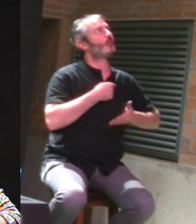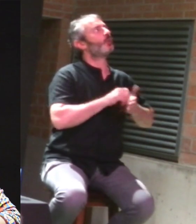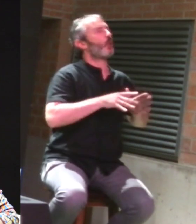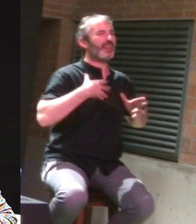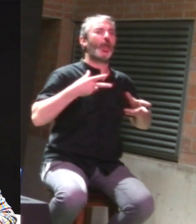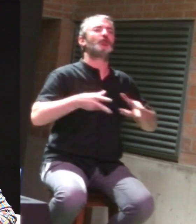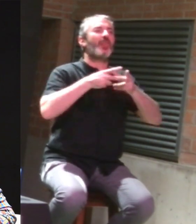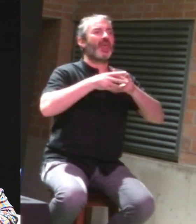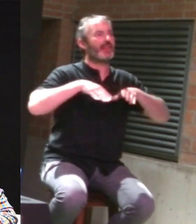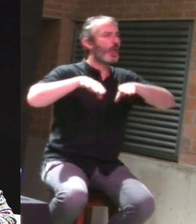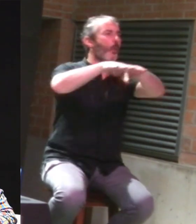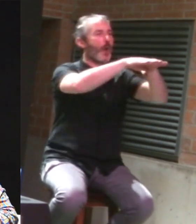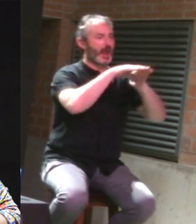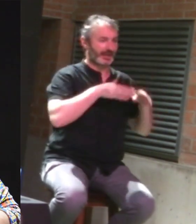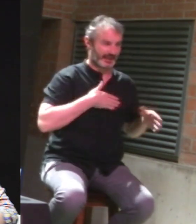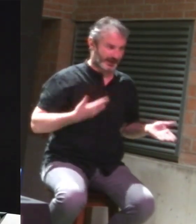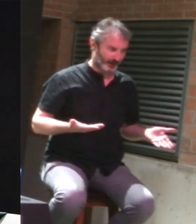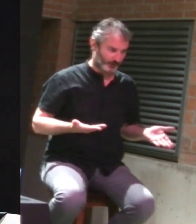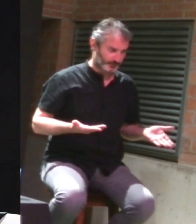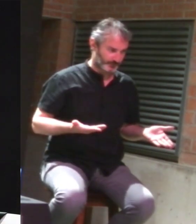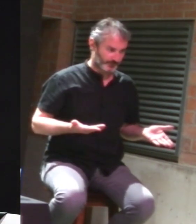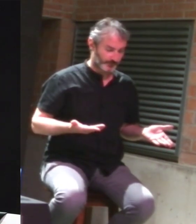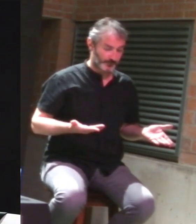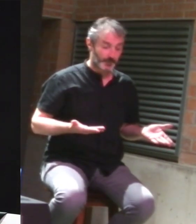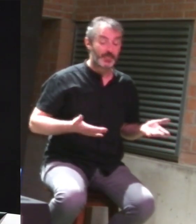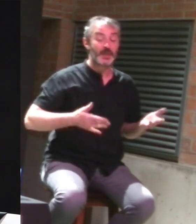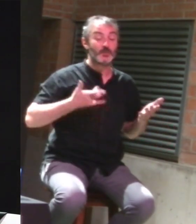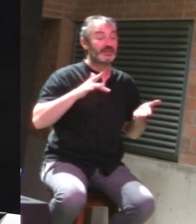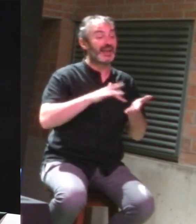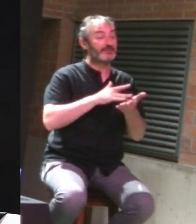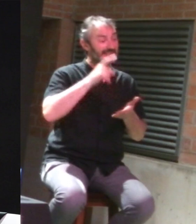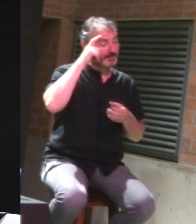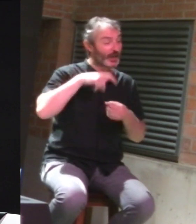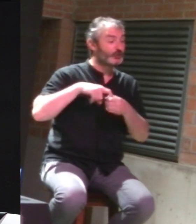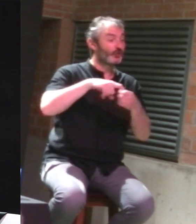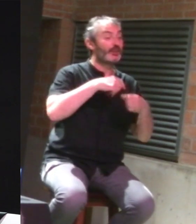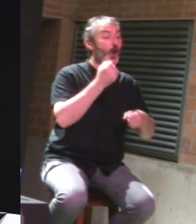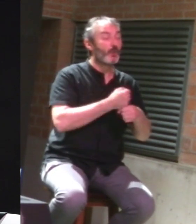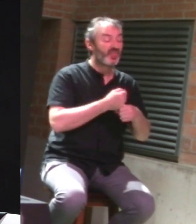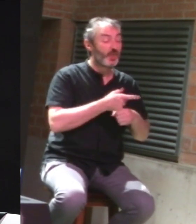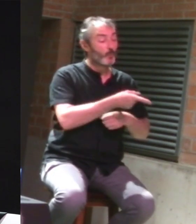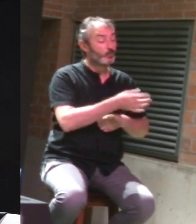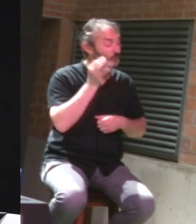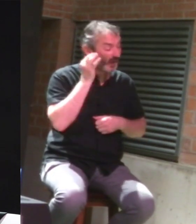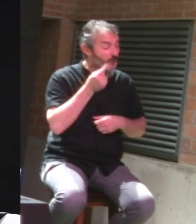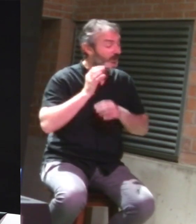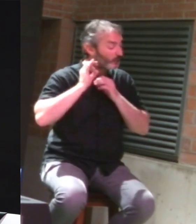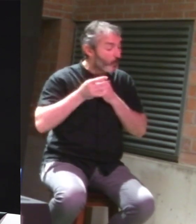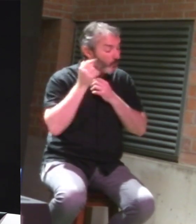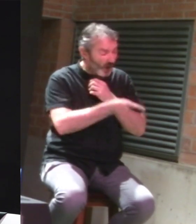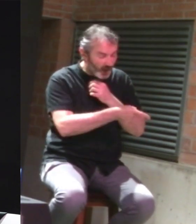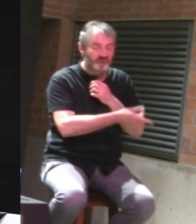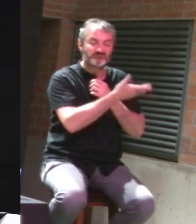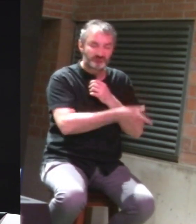més igualitària. La Solidaritat d'Obrera aquells dies dirà les explotades de les fàbriques, esas nobles